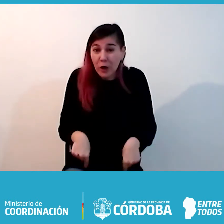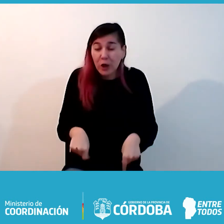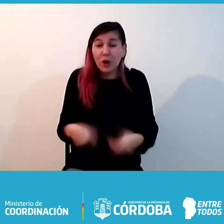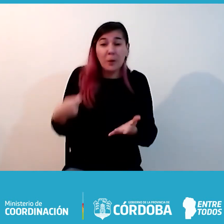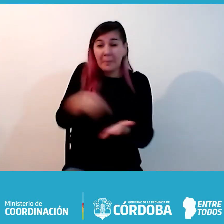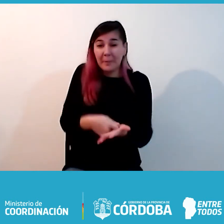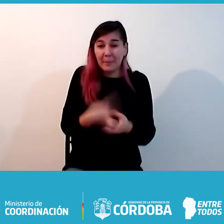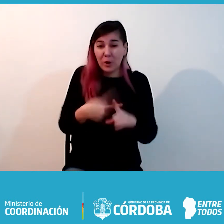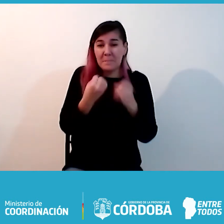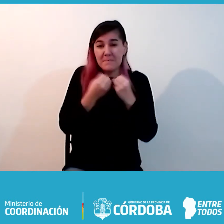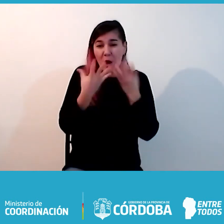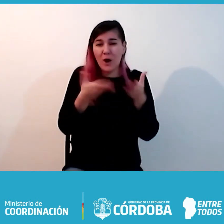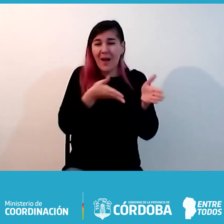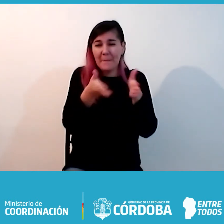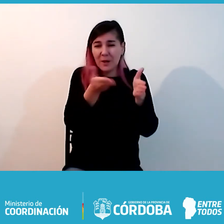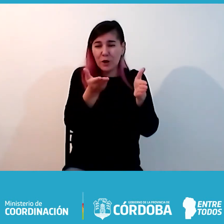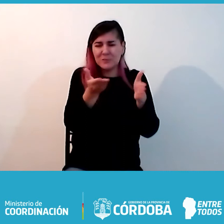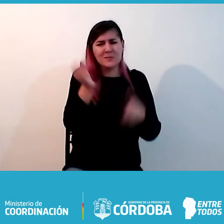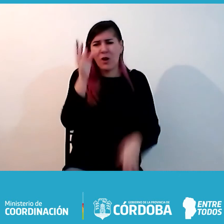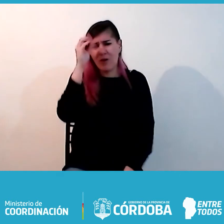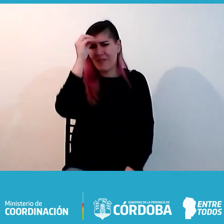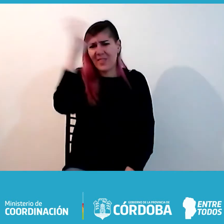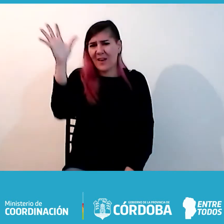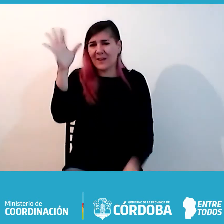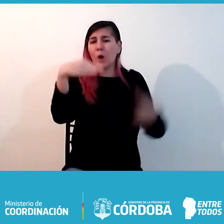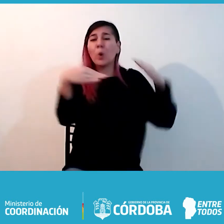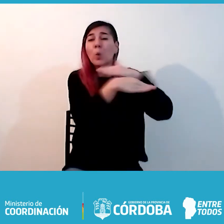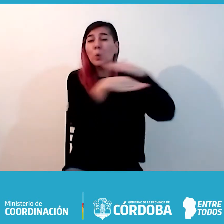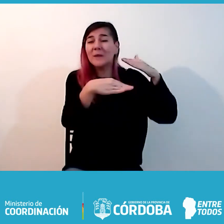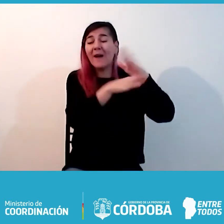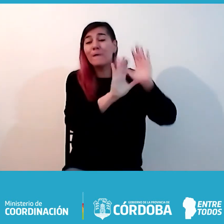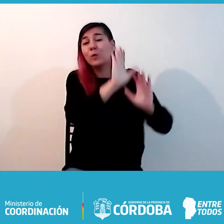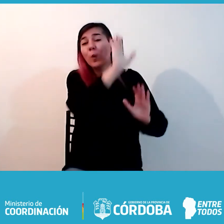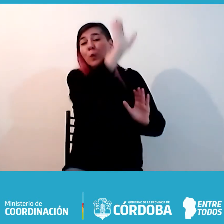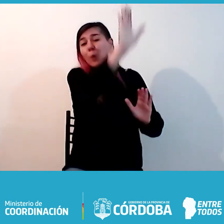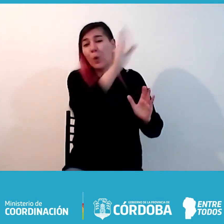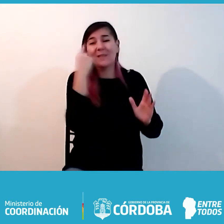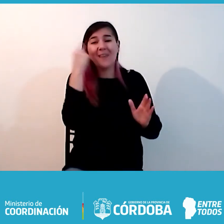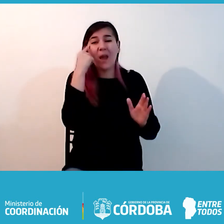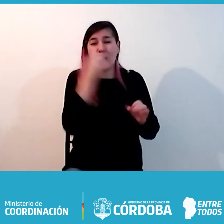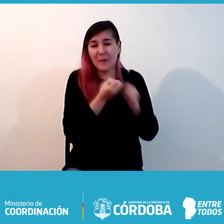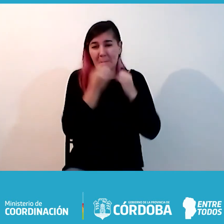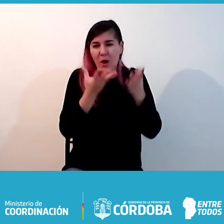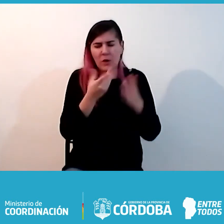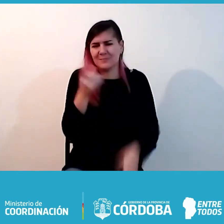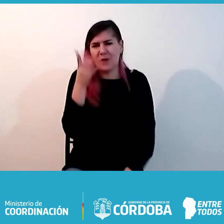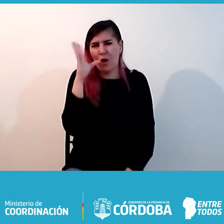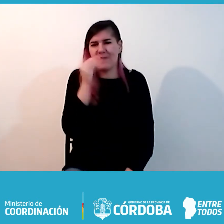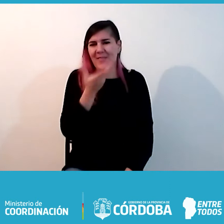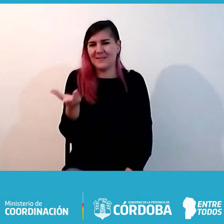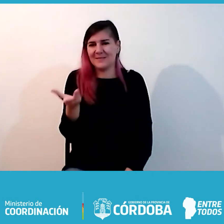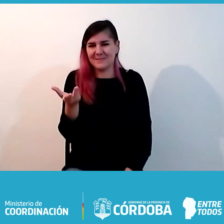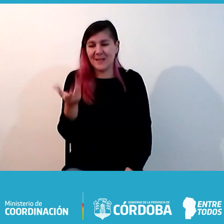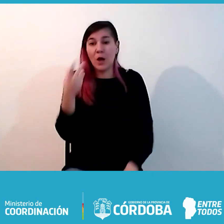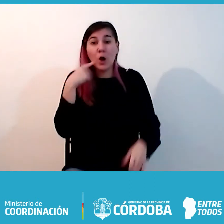mejorar los caminos, tenemos que olvidarnos de que esta ruta sea un futuro tenido en cuenta para mejoras. Se ve ello mismo en la